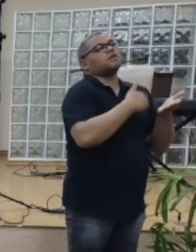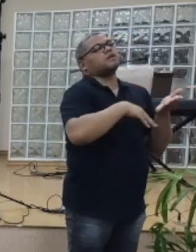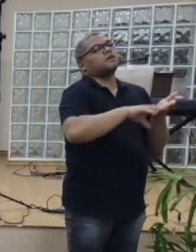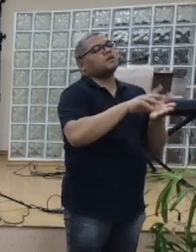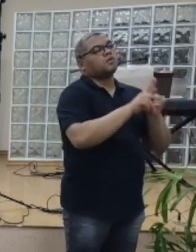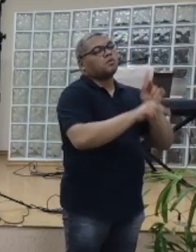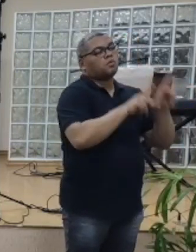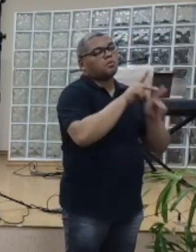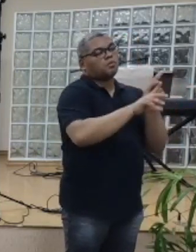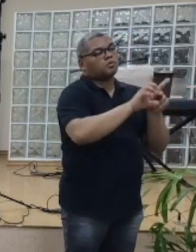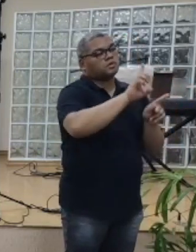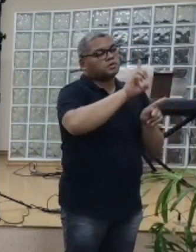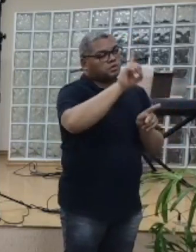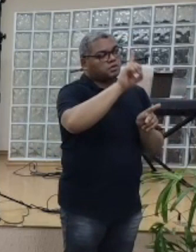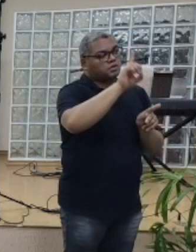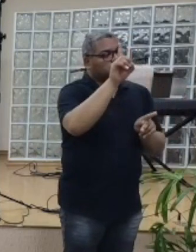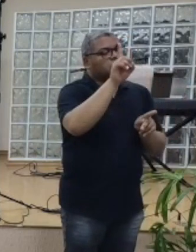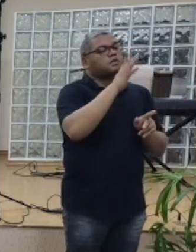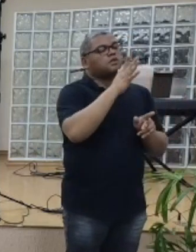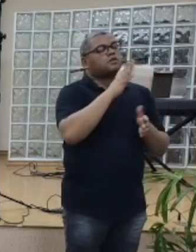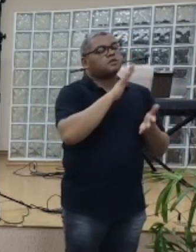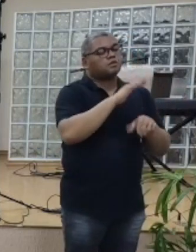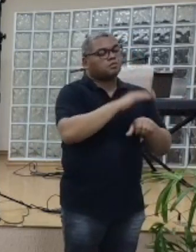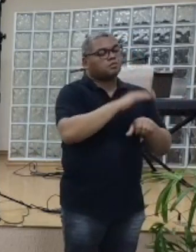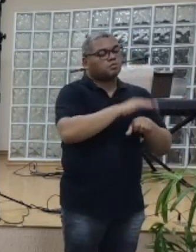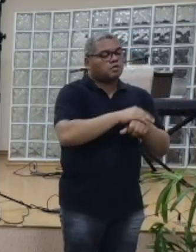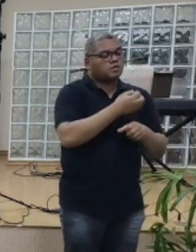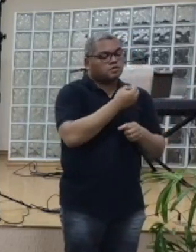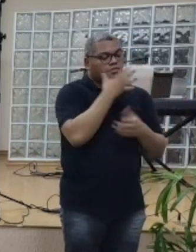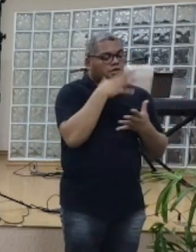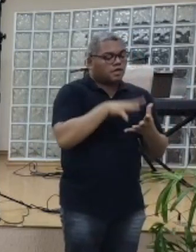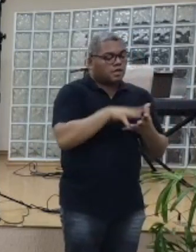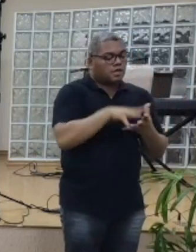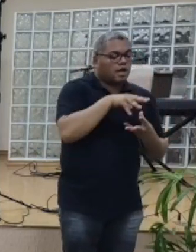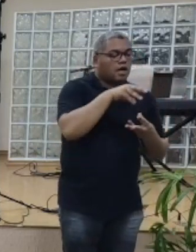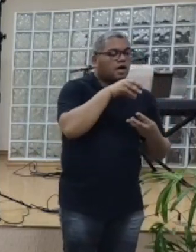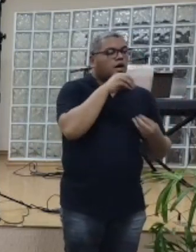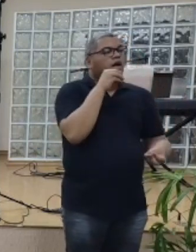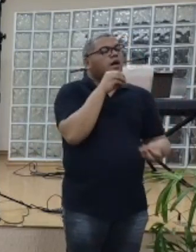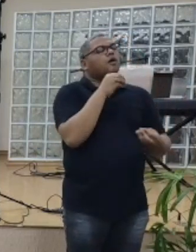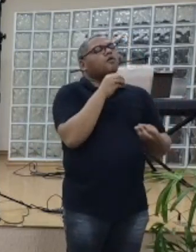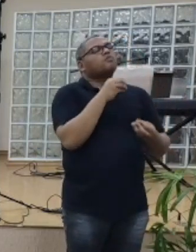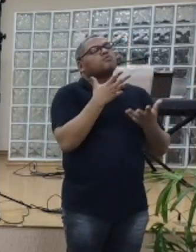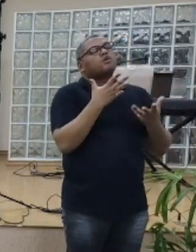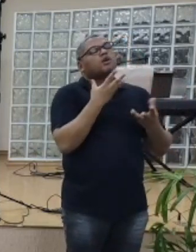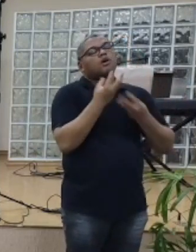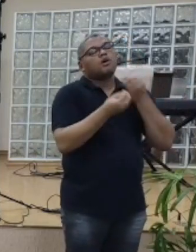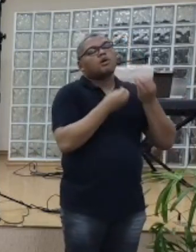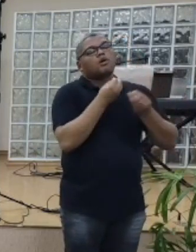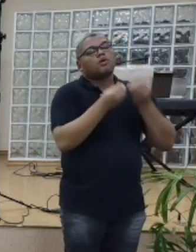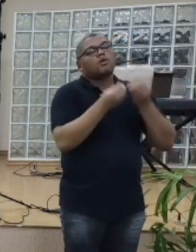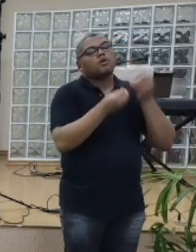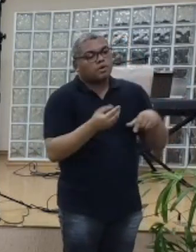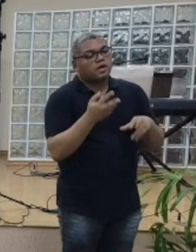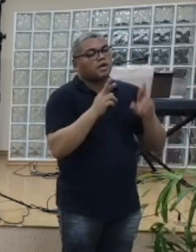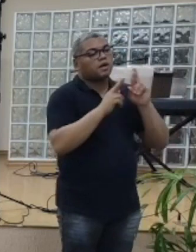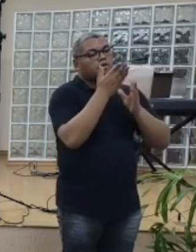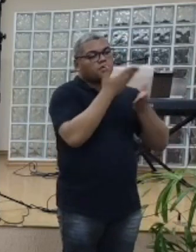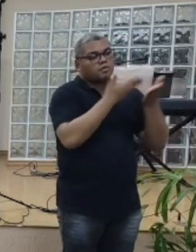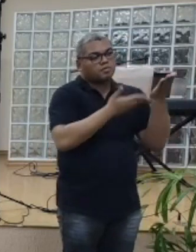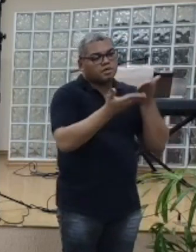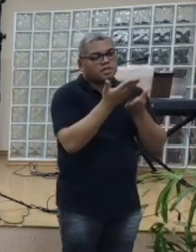é o momento em que venho para adorar o Deus que me salvou gratuitamente? Como é que é a minha relação